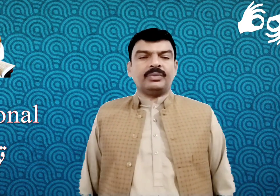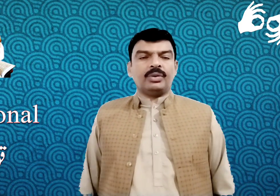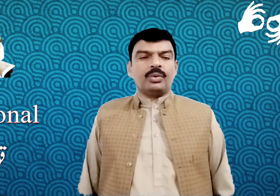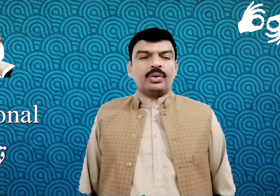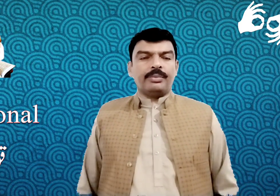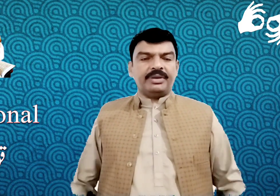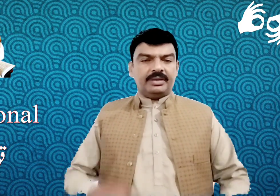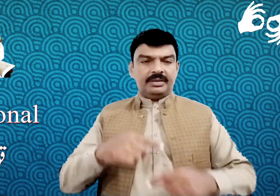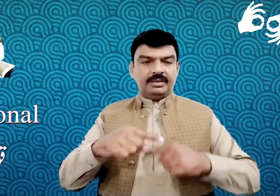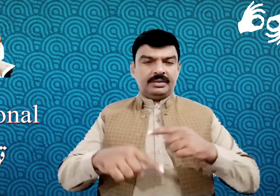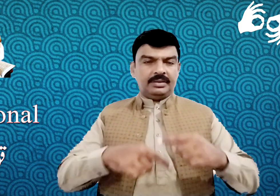कौमी।